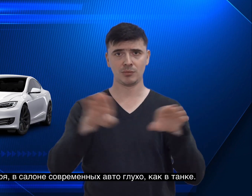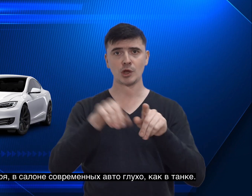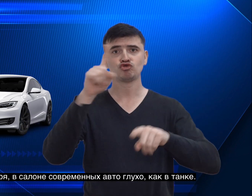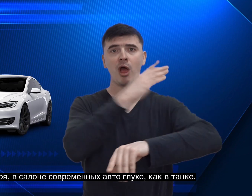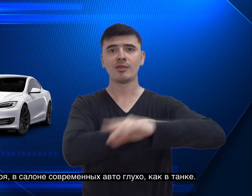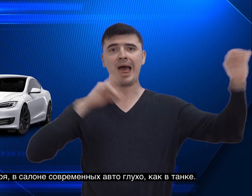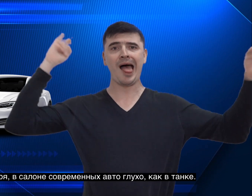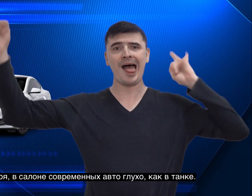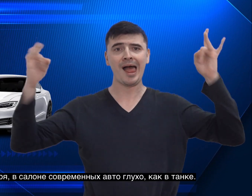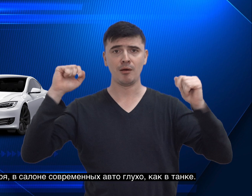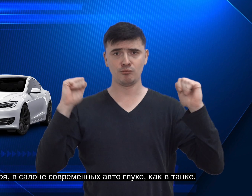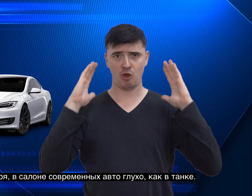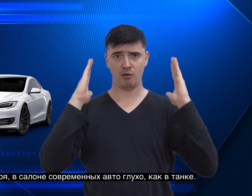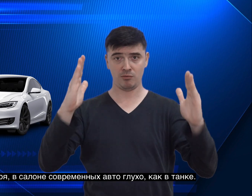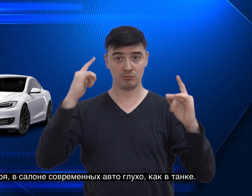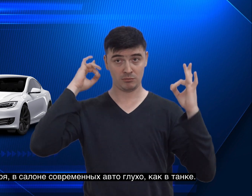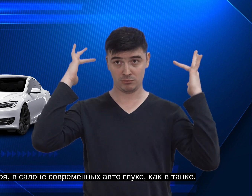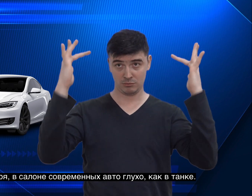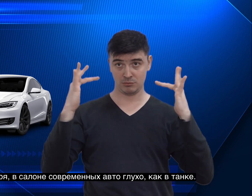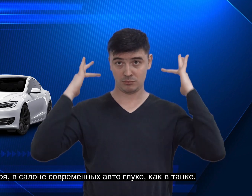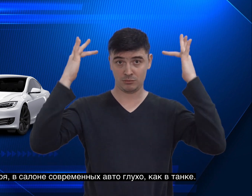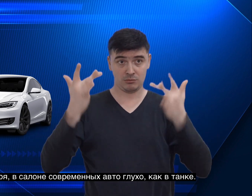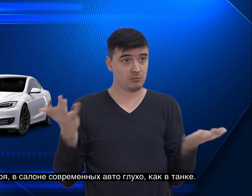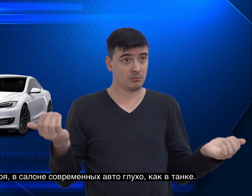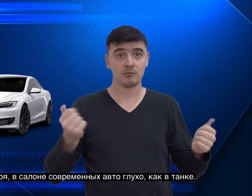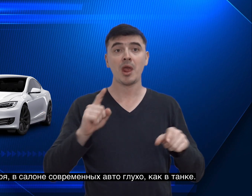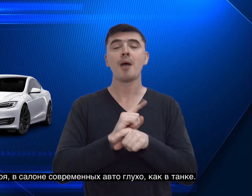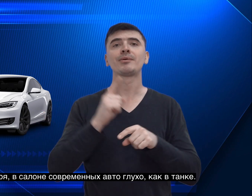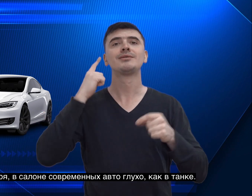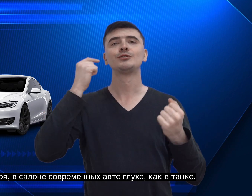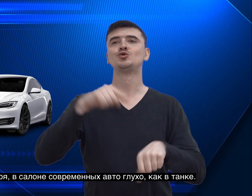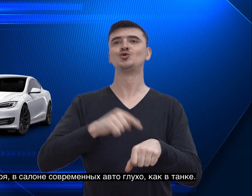На верхней мере На